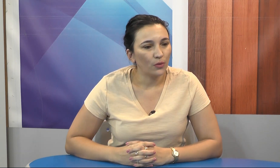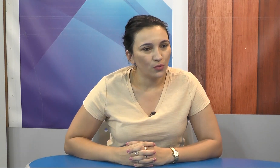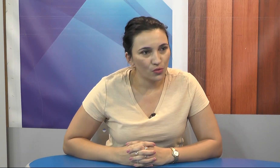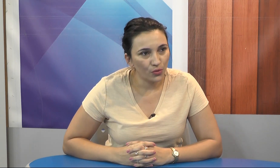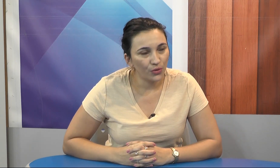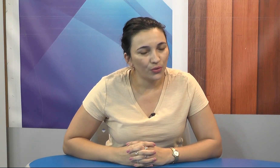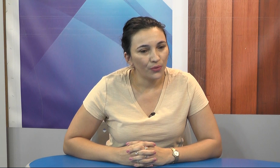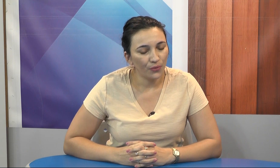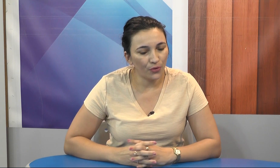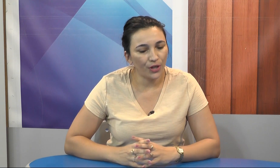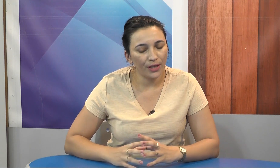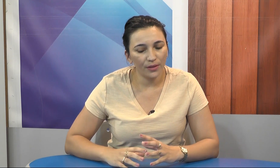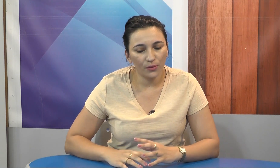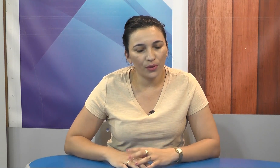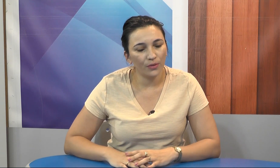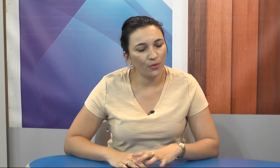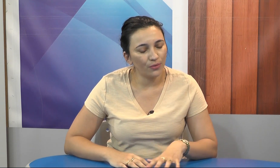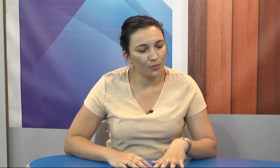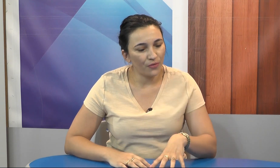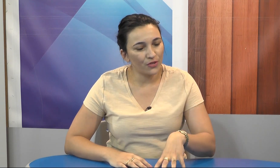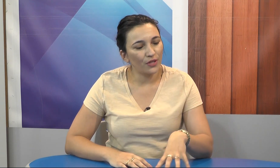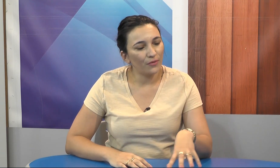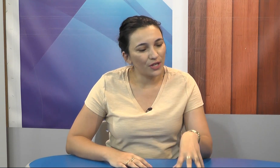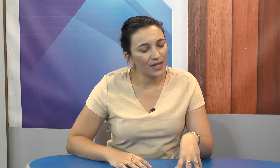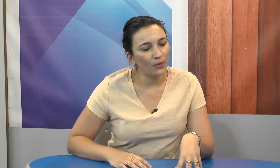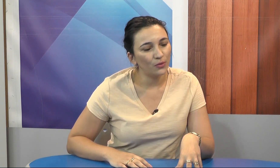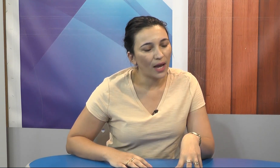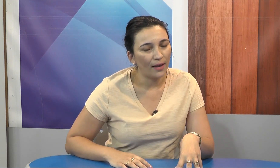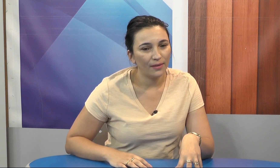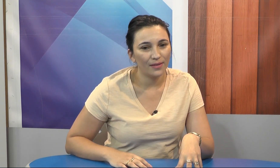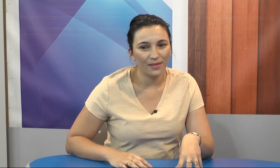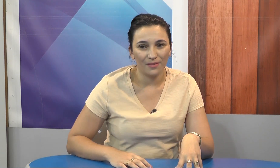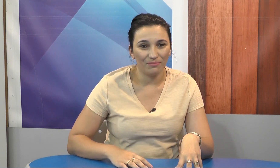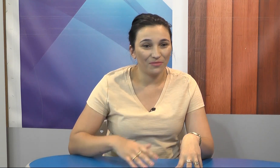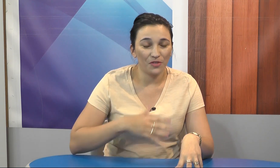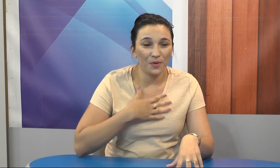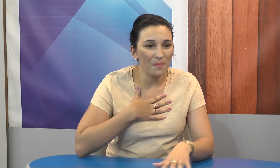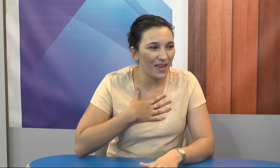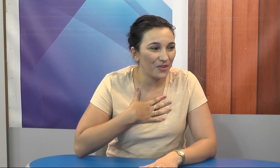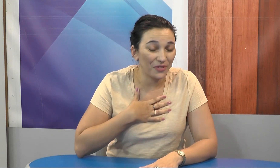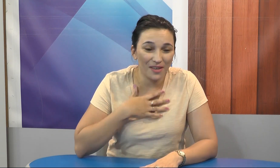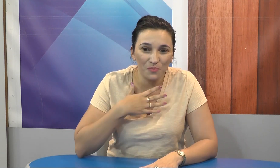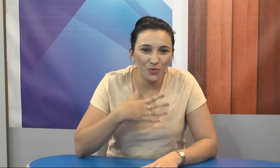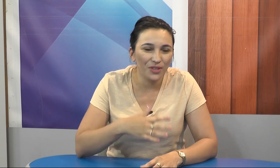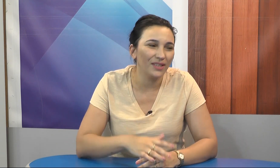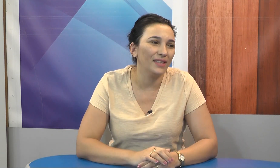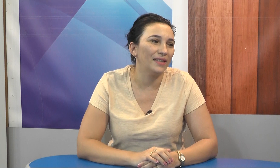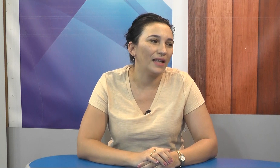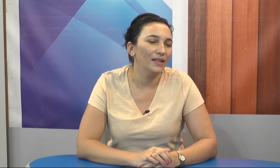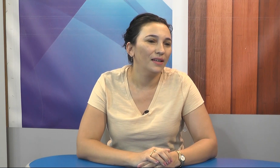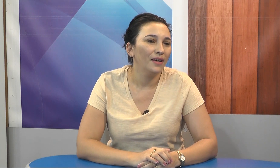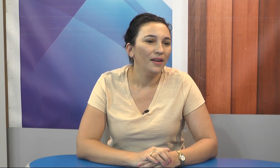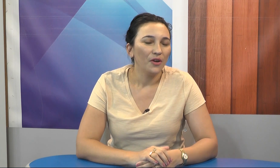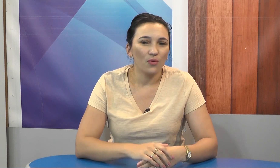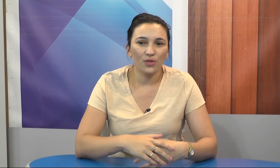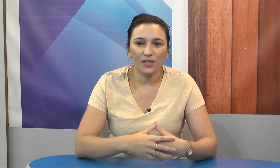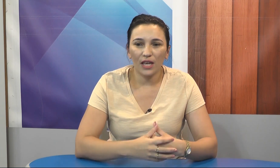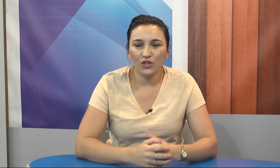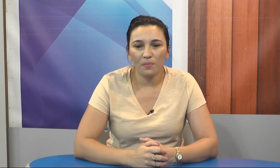com o surdo foi quando o professor levou esse aluno lá. E, assim, de primeira, eu fiquei muito encantada. Gostei